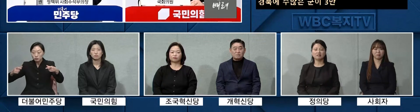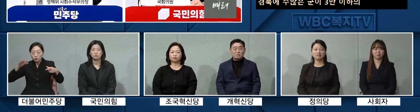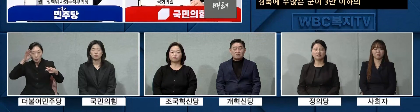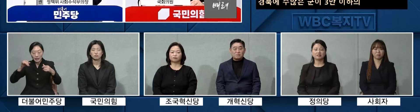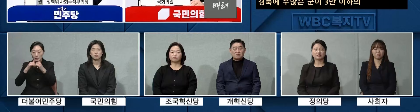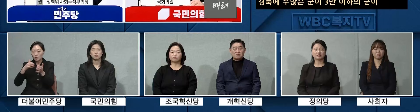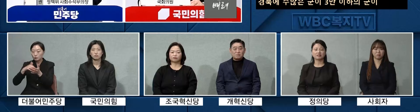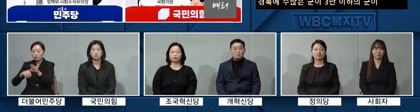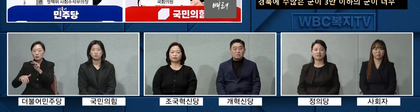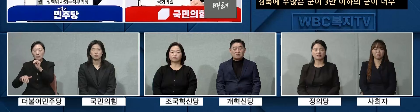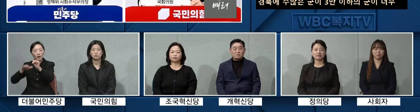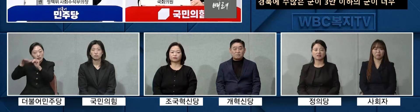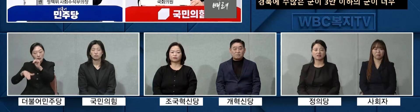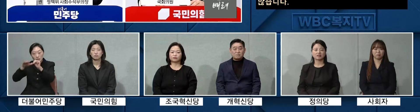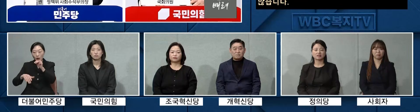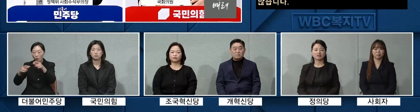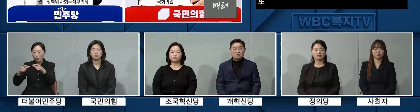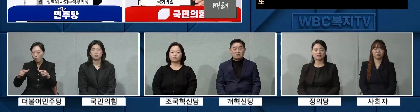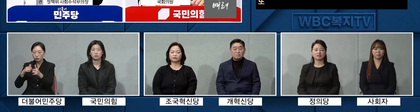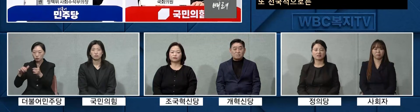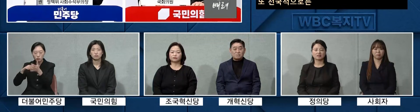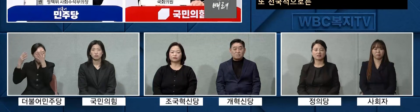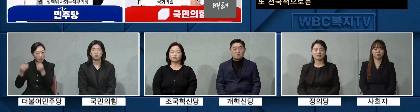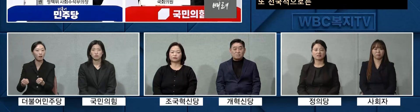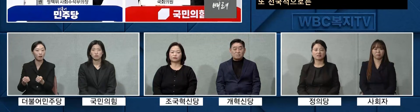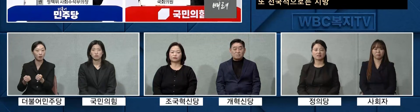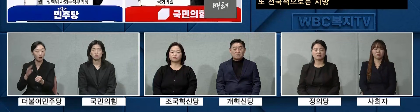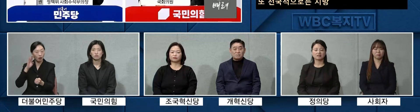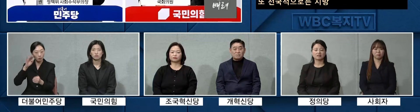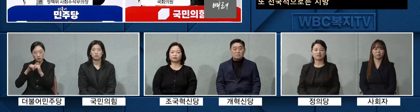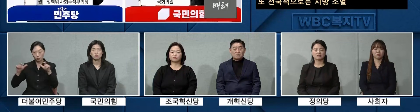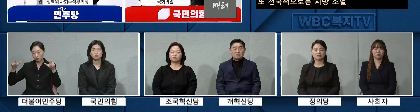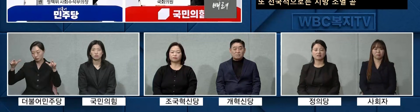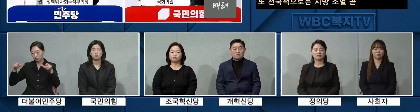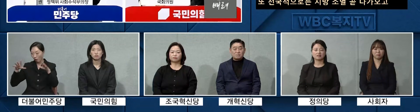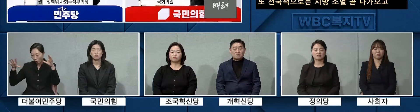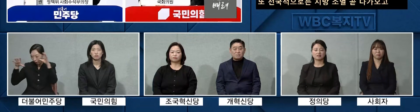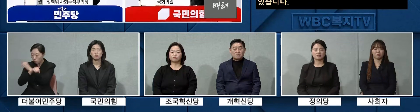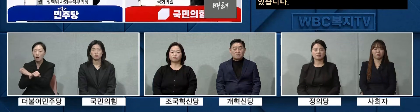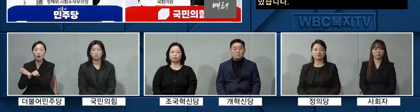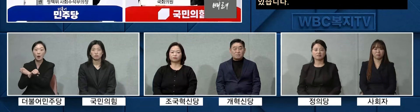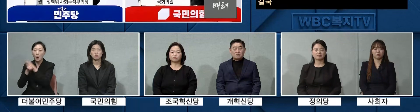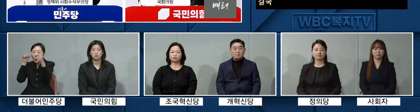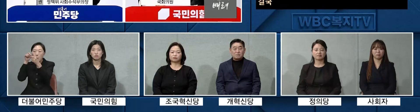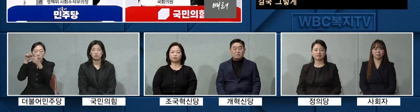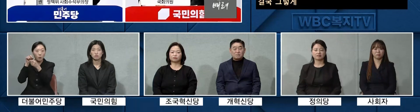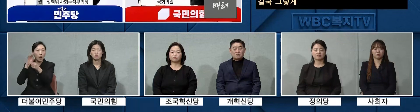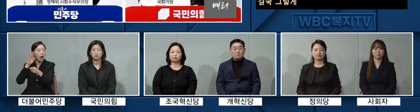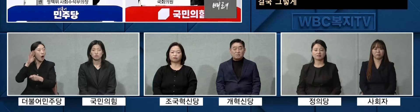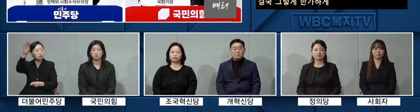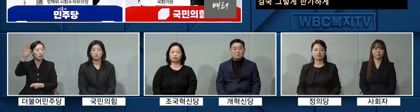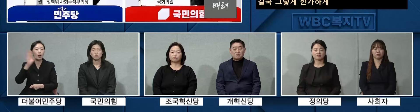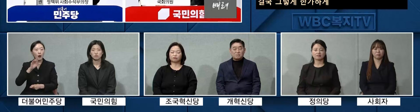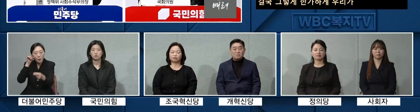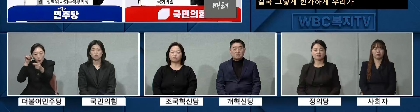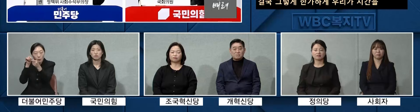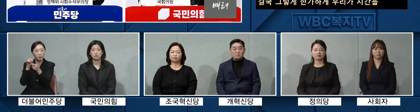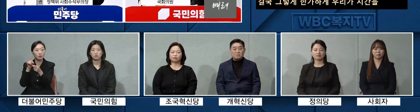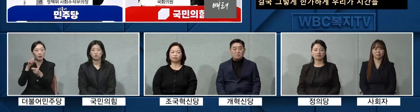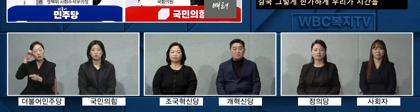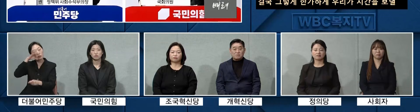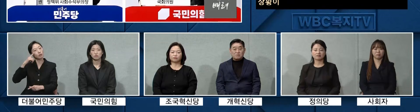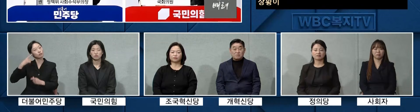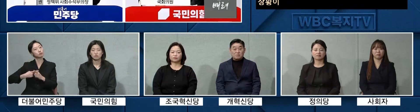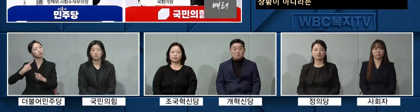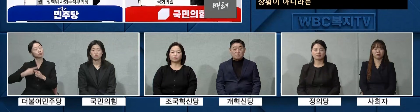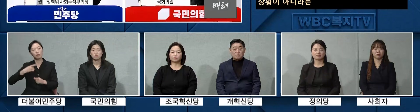전국적으로도 지방 소멸 곧 다가오고 있습니다. 결국 그렇게 한가하게 우리가 시간을 보낼 상황이 아니라는 것 너무나 잘